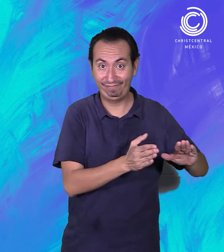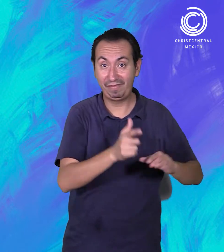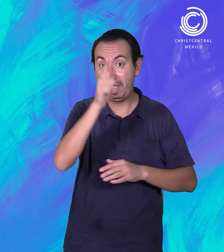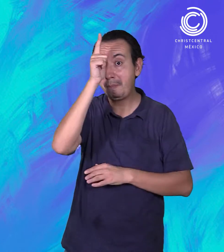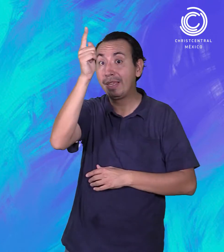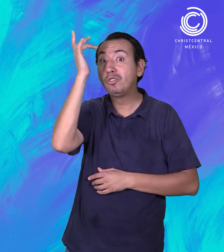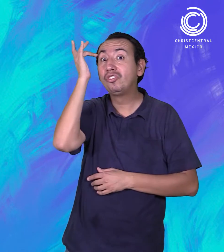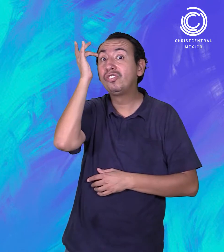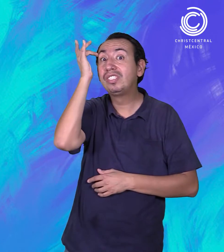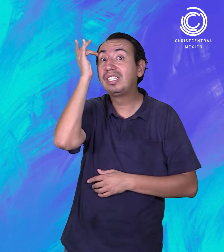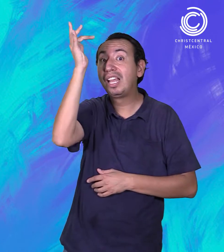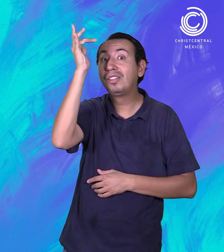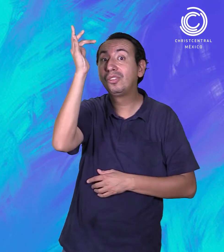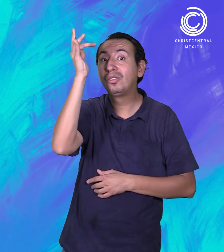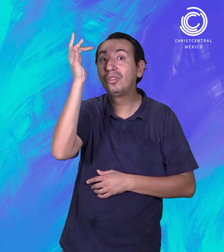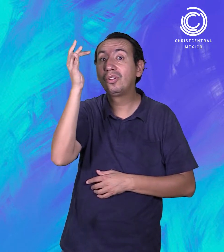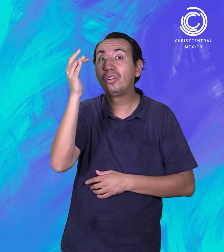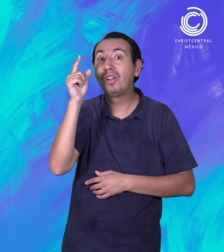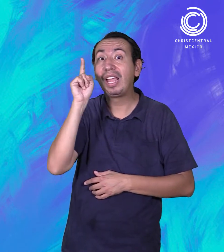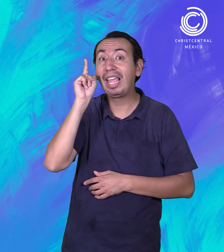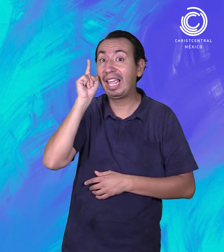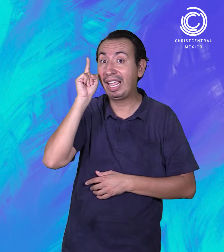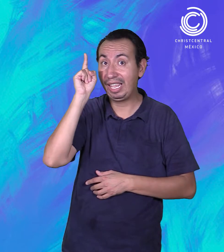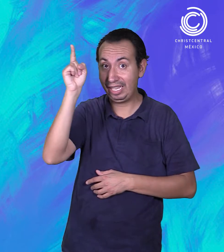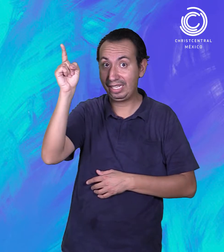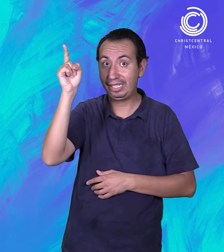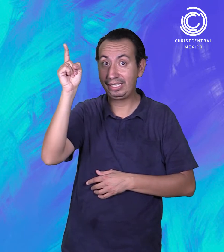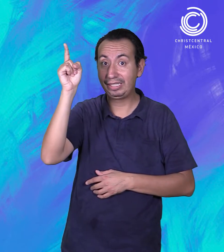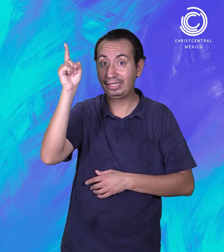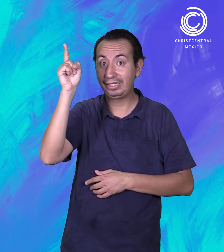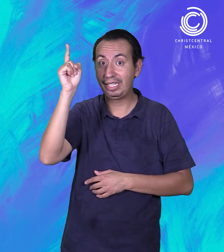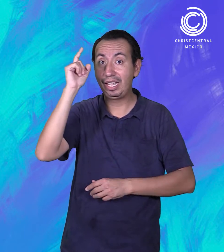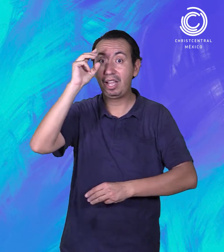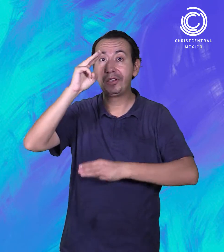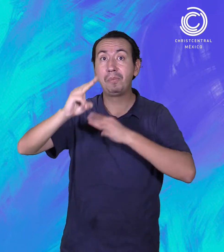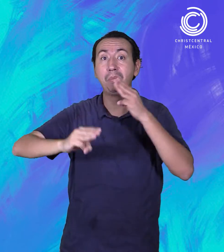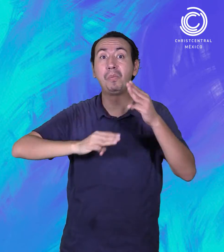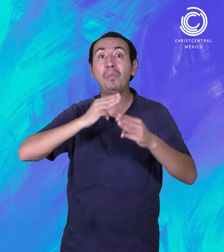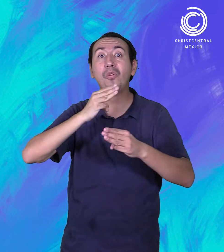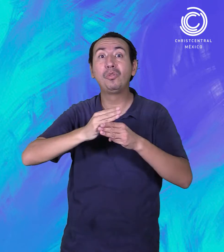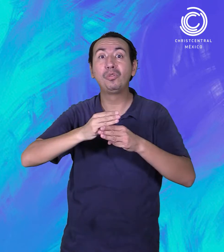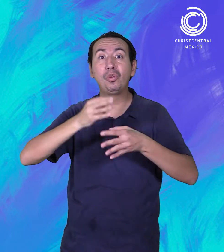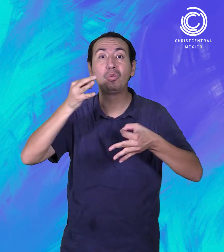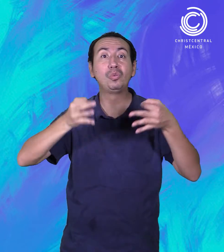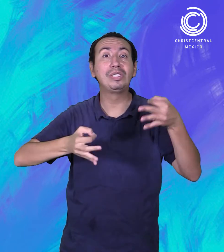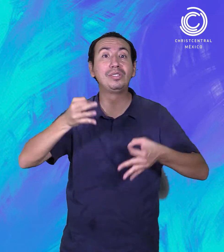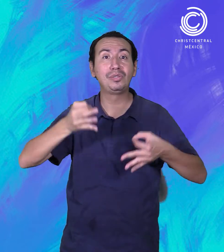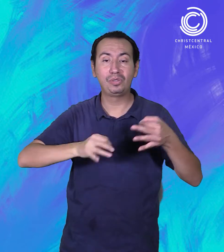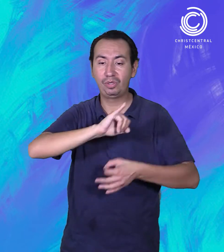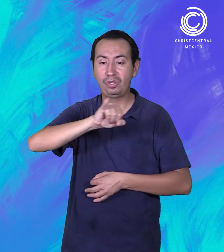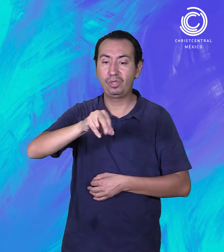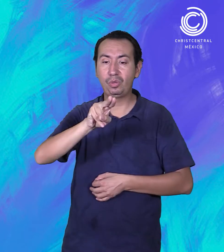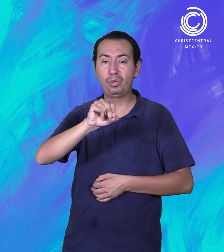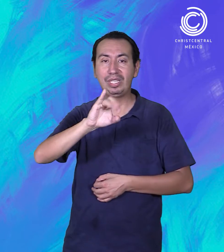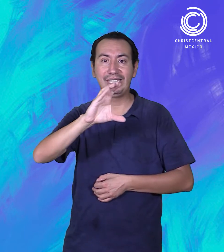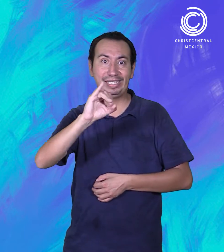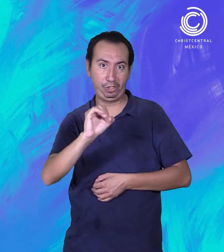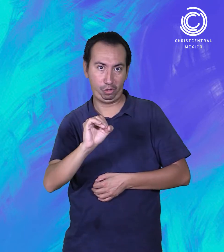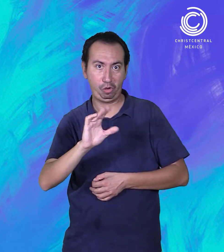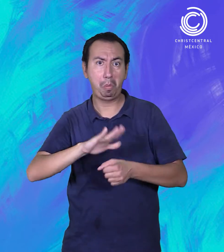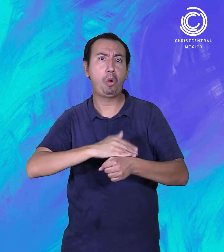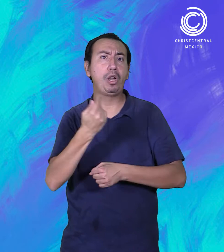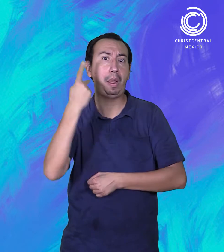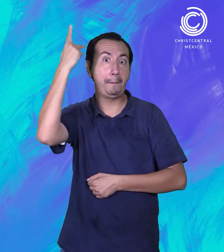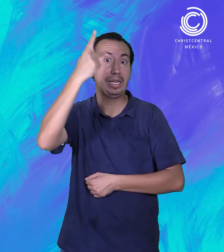Santo? Él también dice, convencería al mundo de juicio. Y dice aquí, de juicio por cuanto